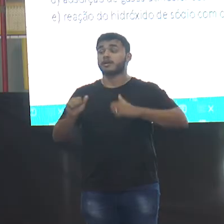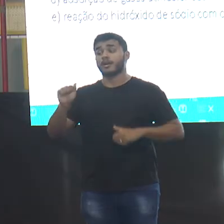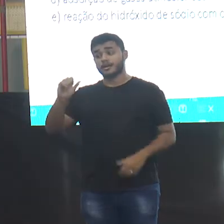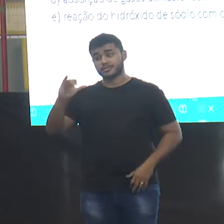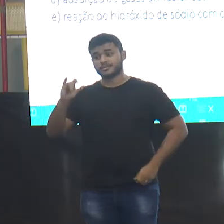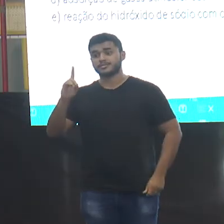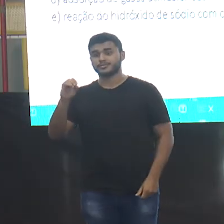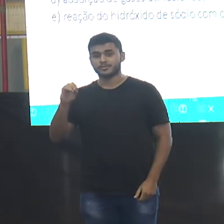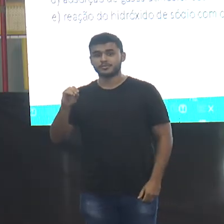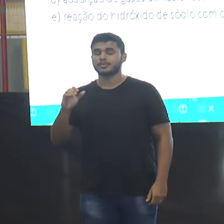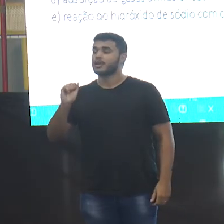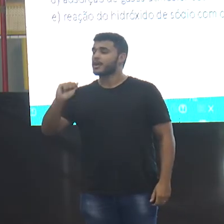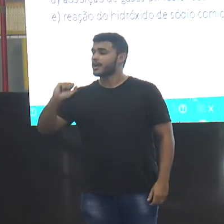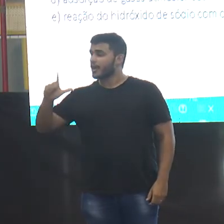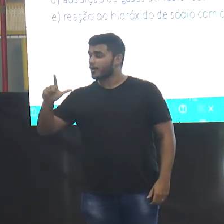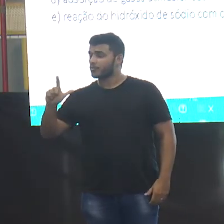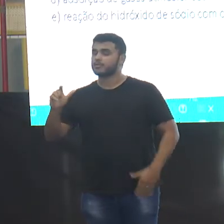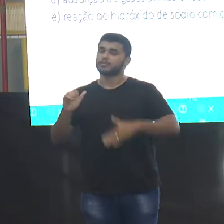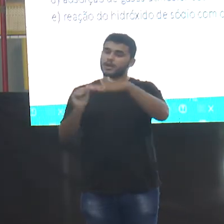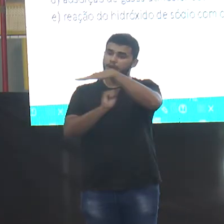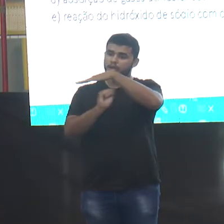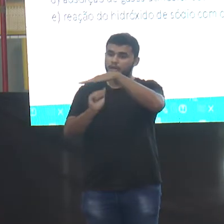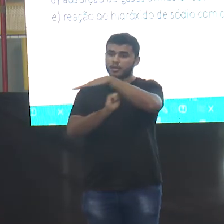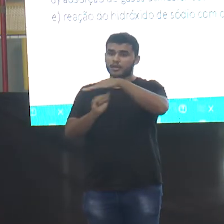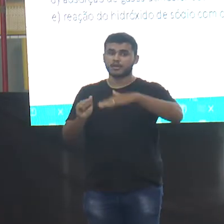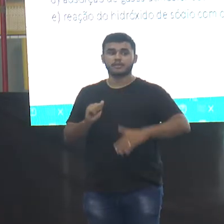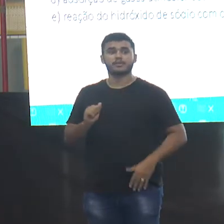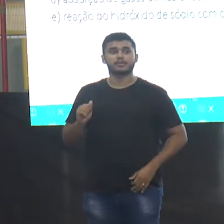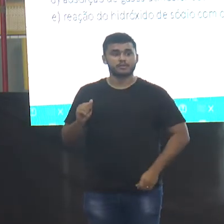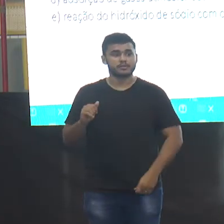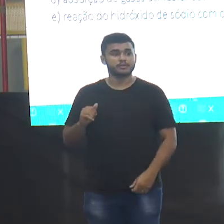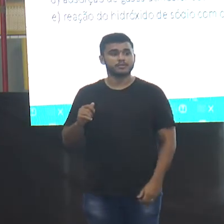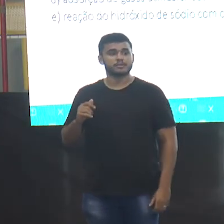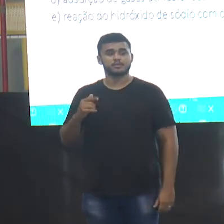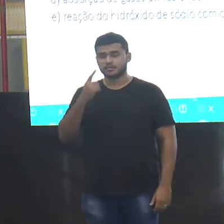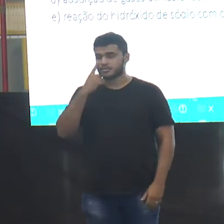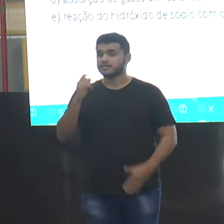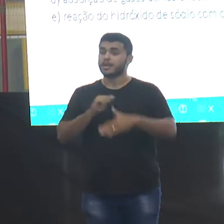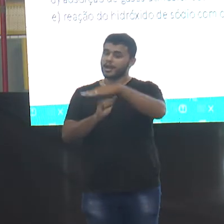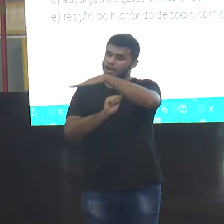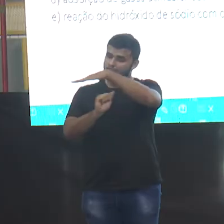cal, chuva ácida.